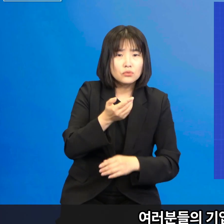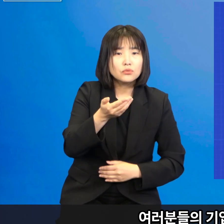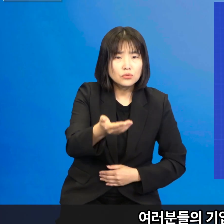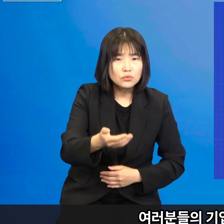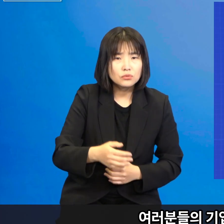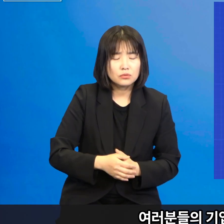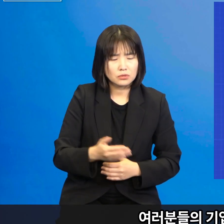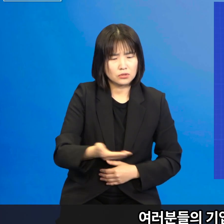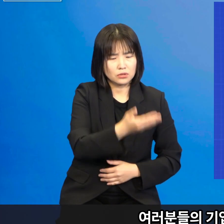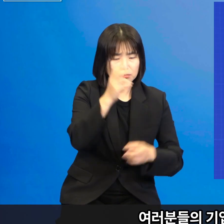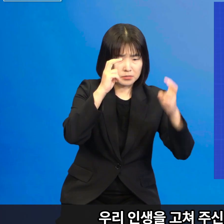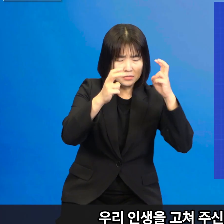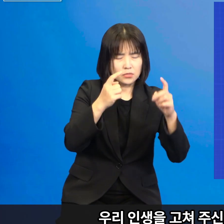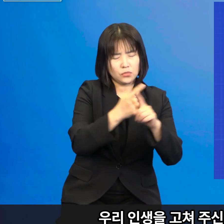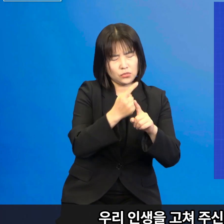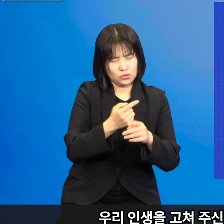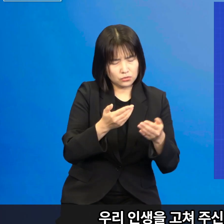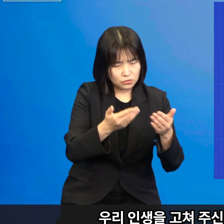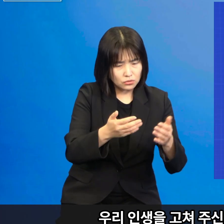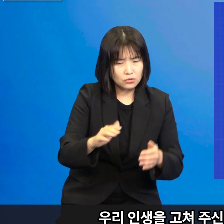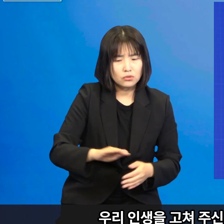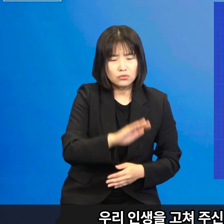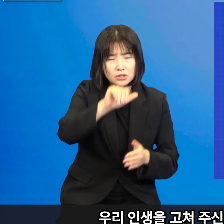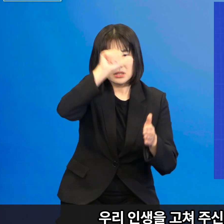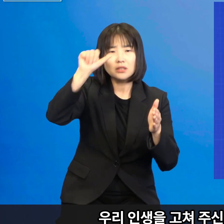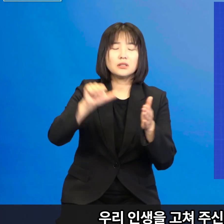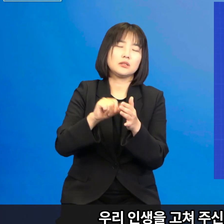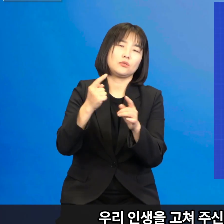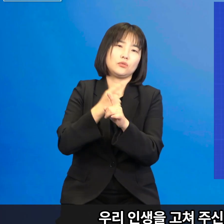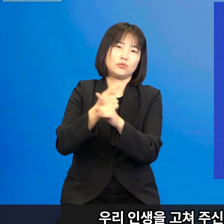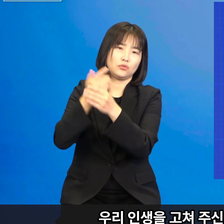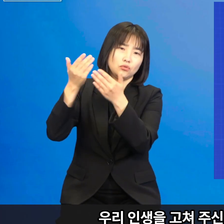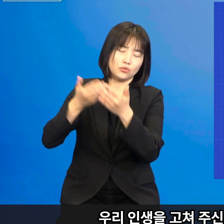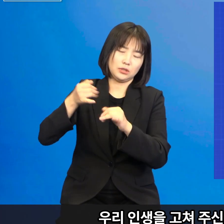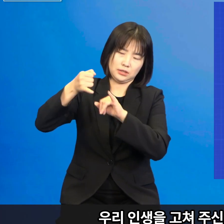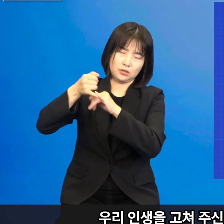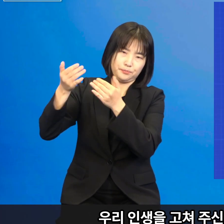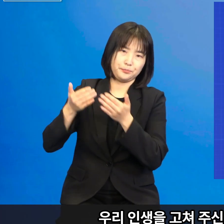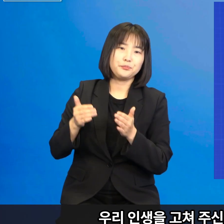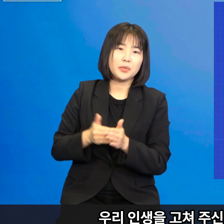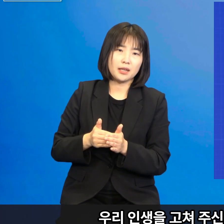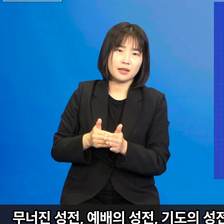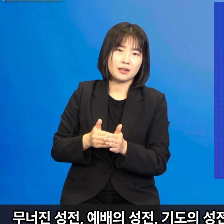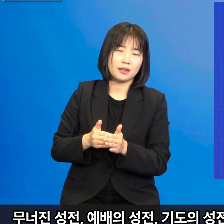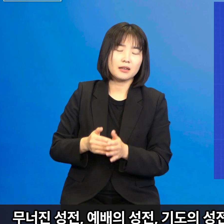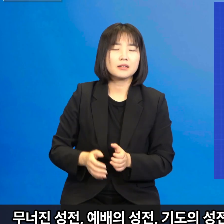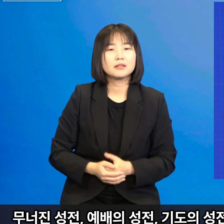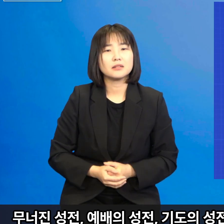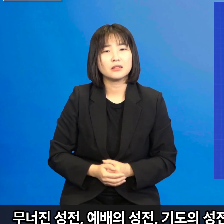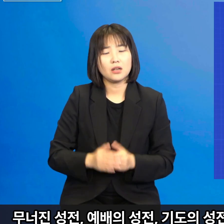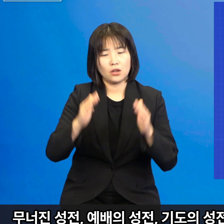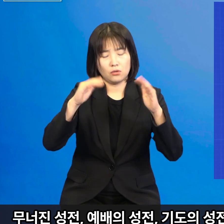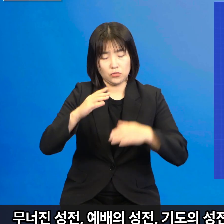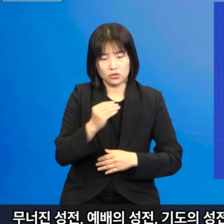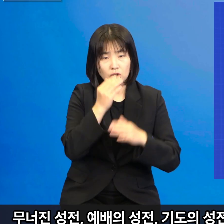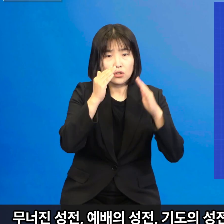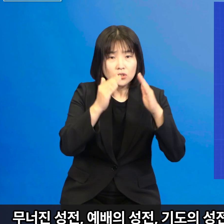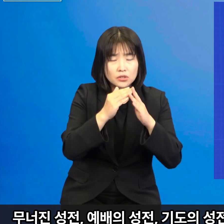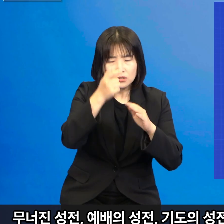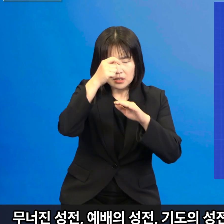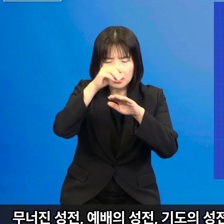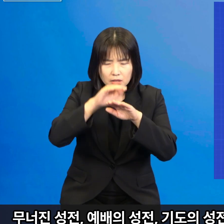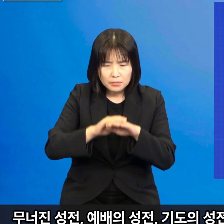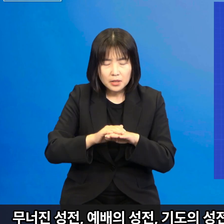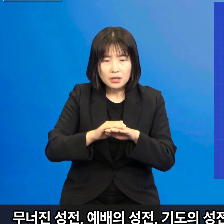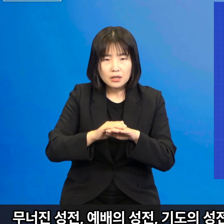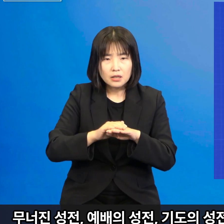여러분들의 기업을 고쳐주신다. 우리 인생을 고쳐주신다라고 약속하셨습니다. 무너진 성전, 예배의